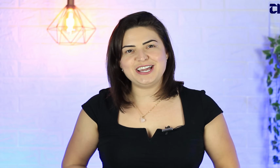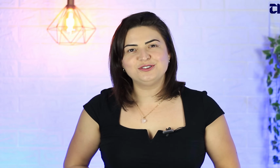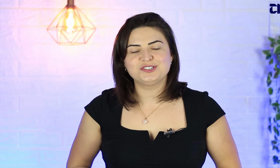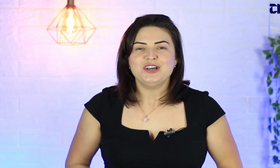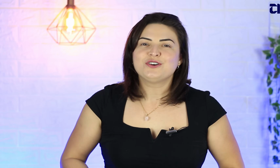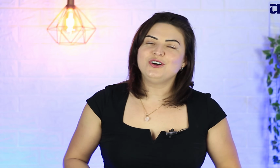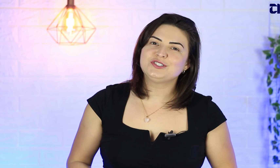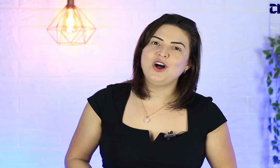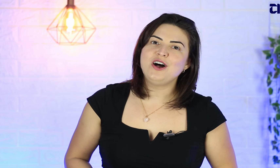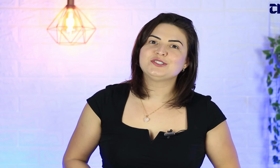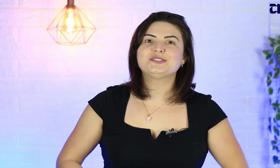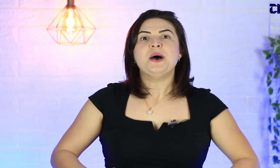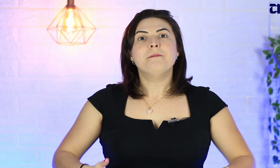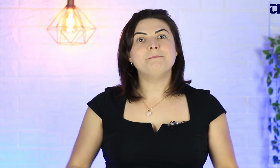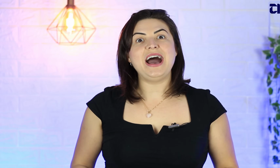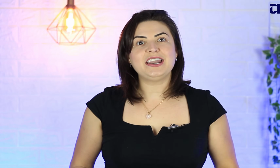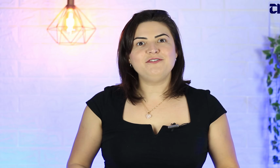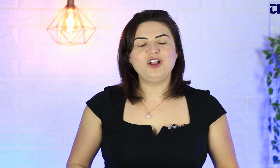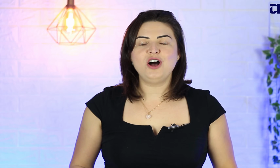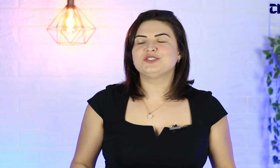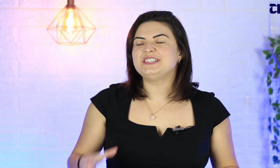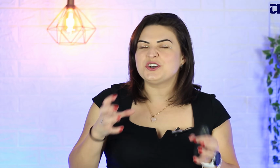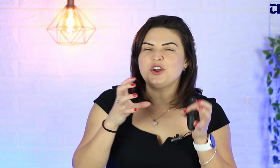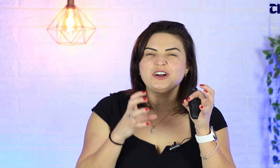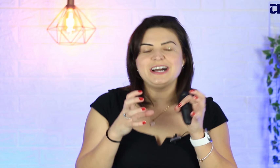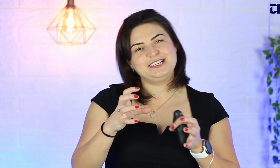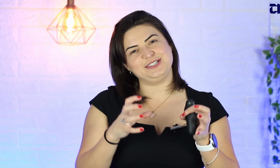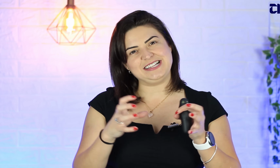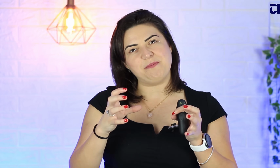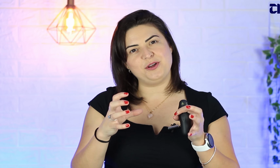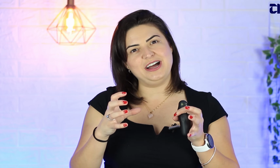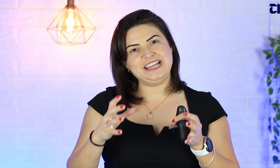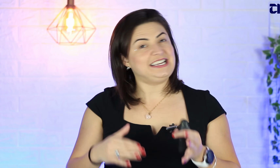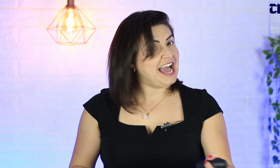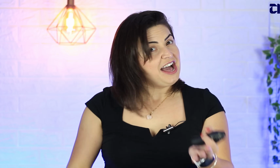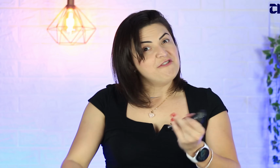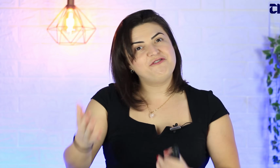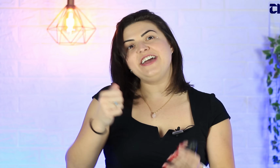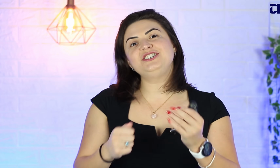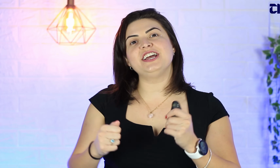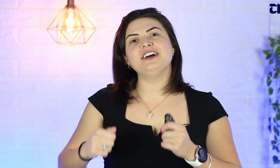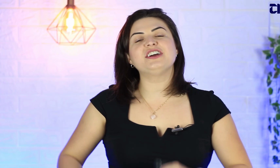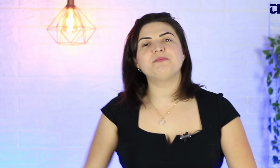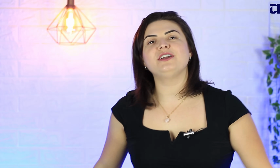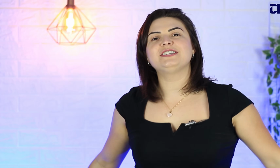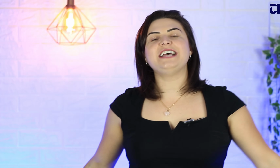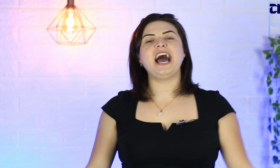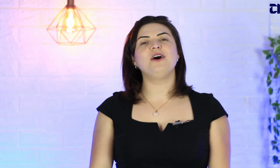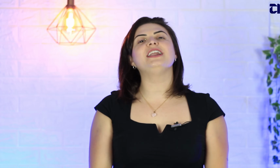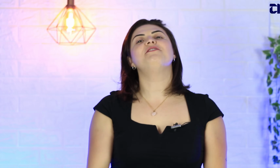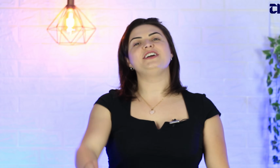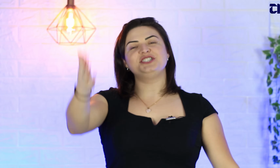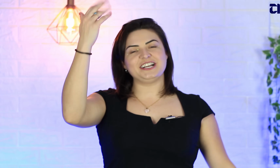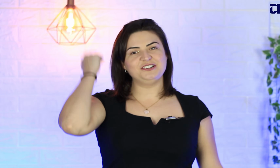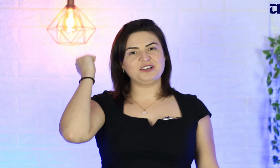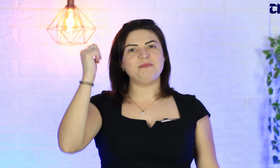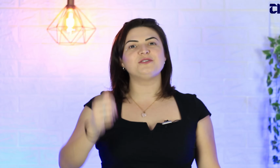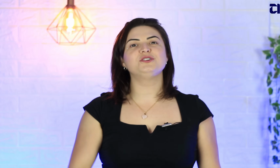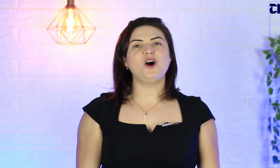lindos, gostosos, maravilhosos e crocantes da Proaninha. Vem chegando aqui pra nossa aula, vem chegando aqui para o